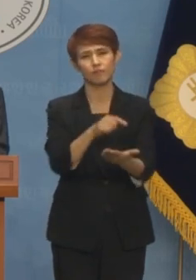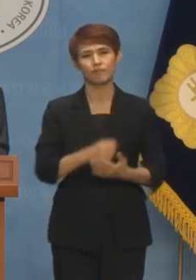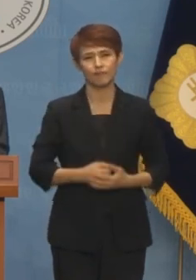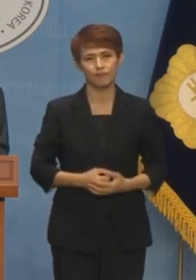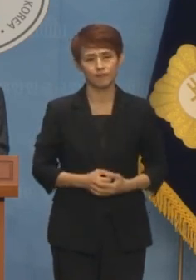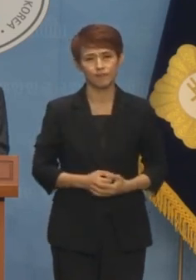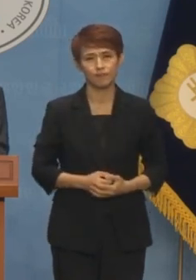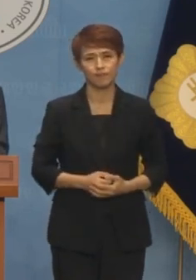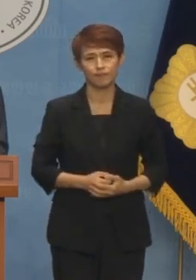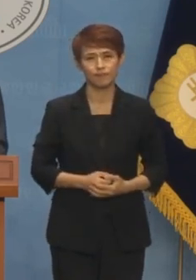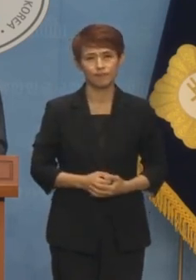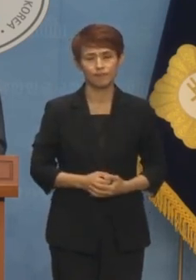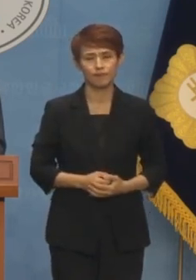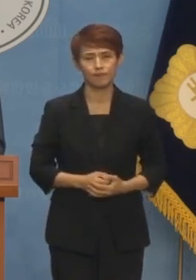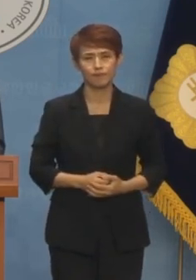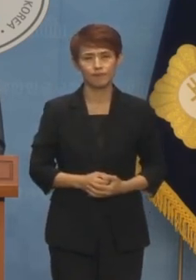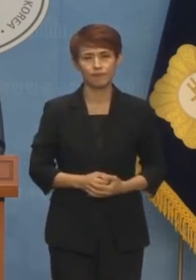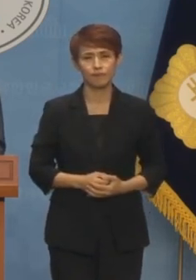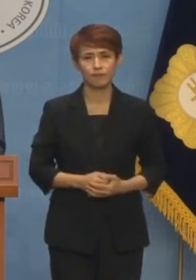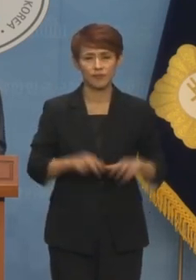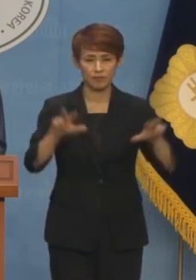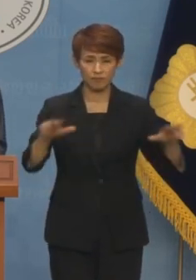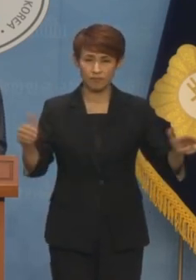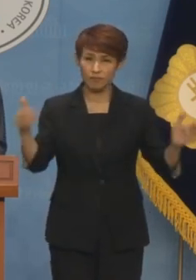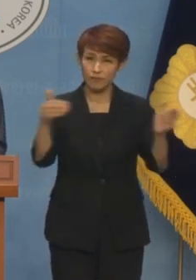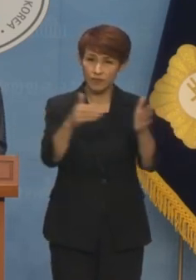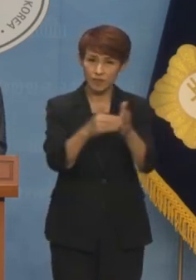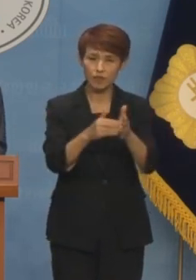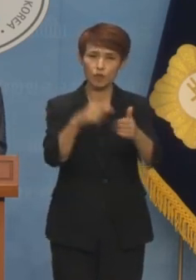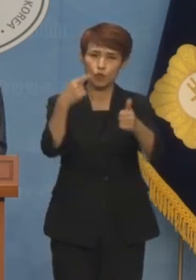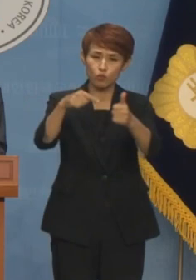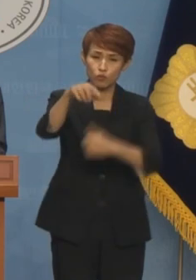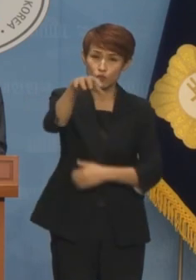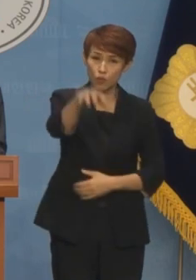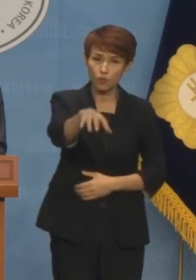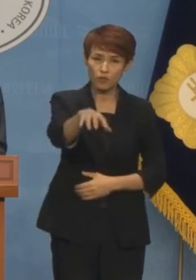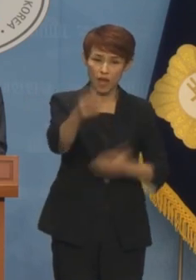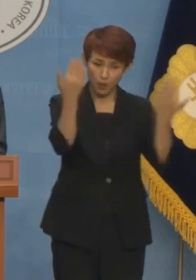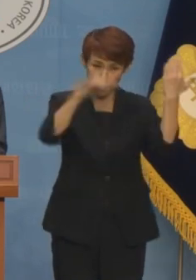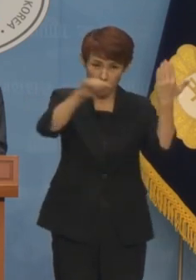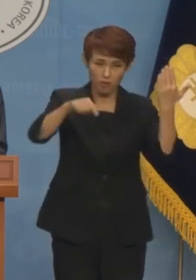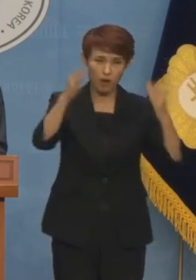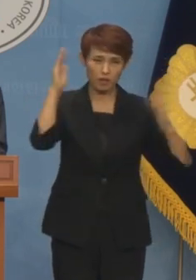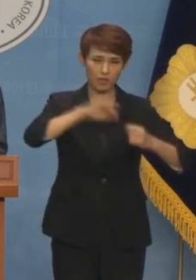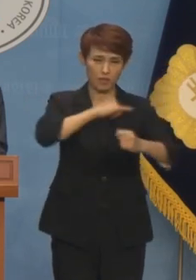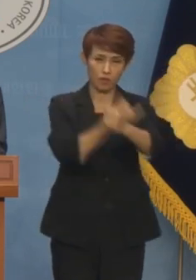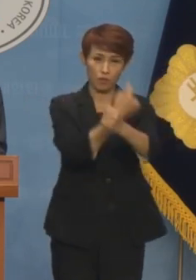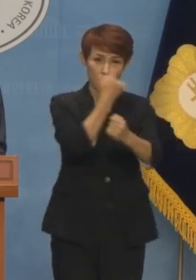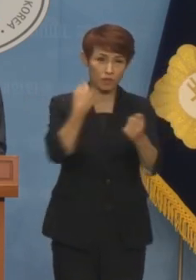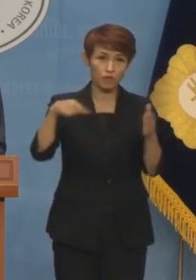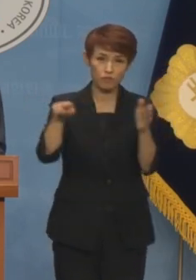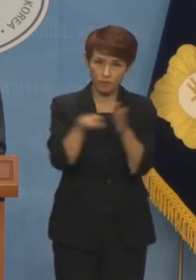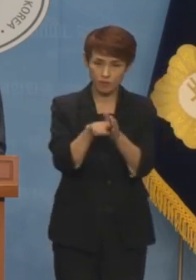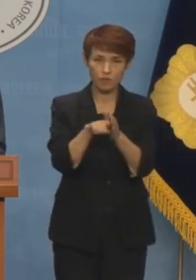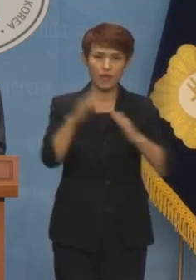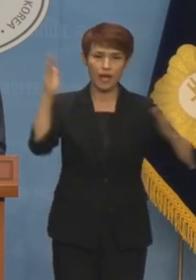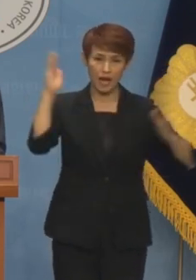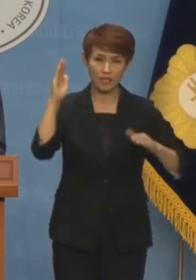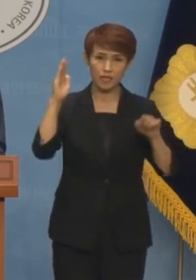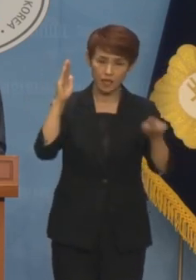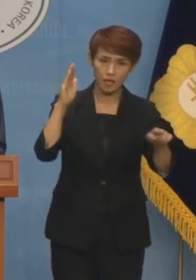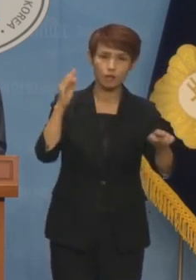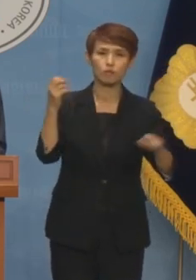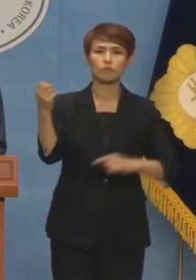법적 장치입니다. 그동안 교육 현장에서의 학생인권 보장을 위해 학생 당사자들은